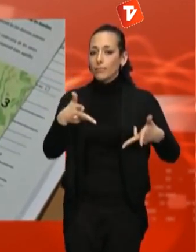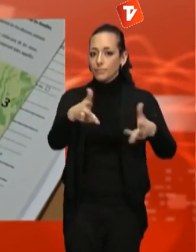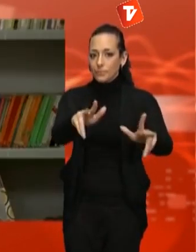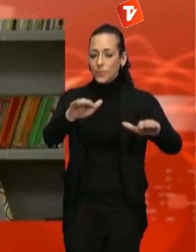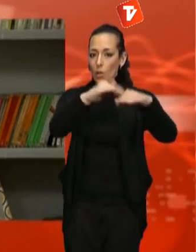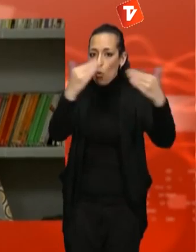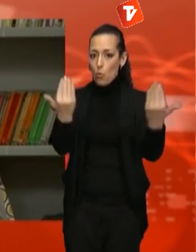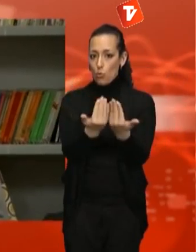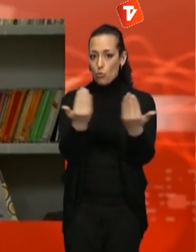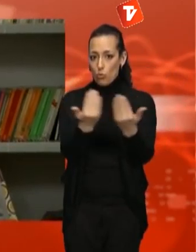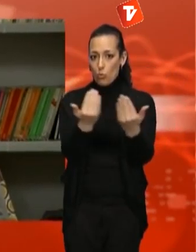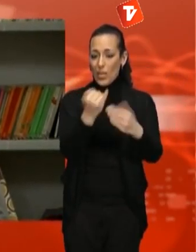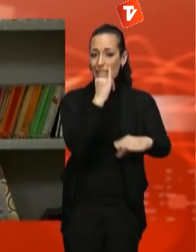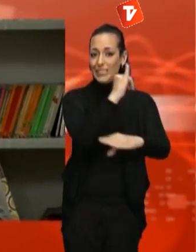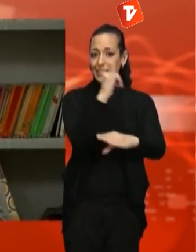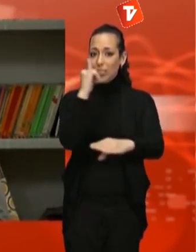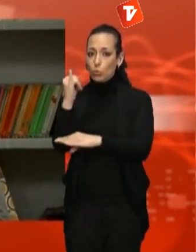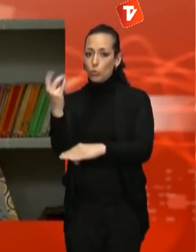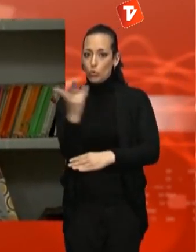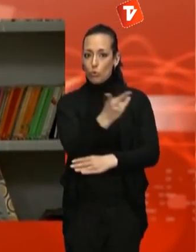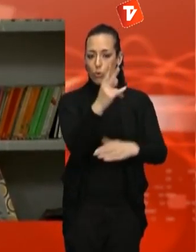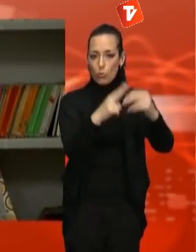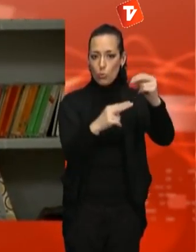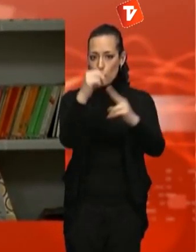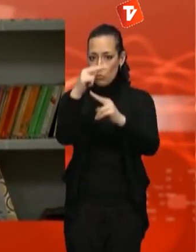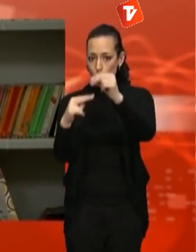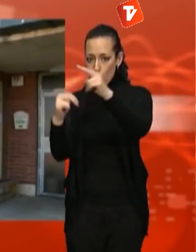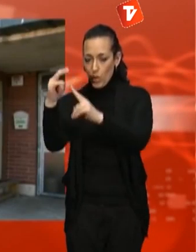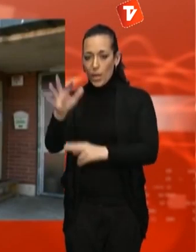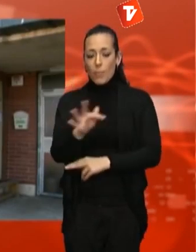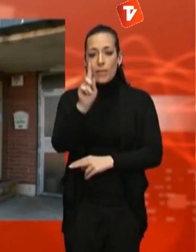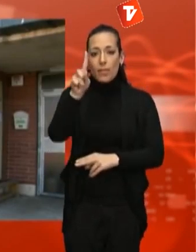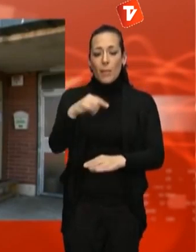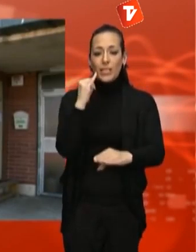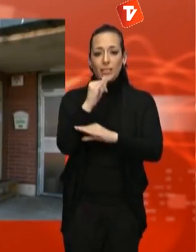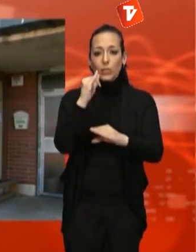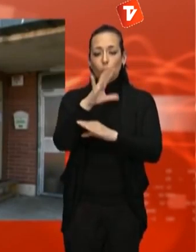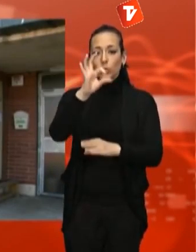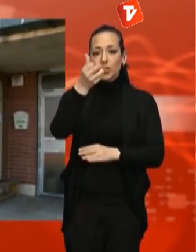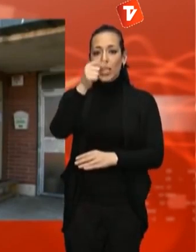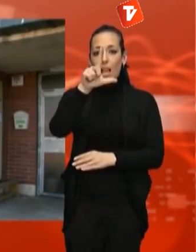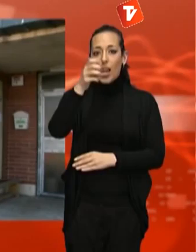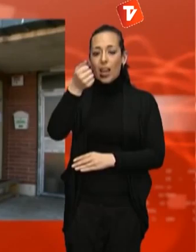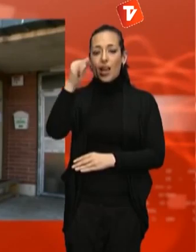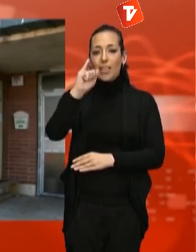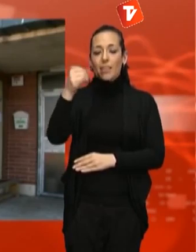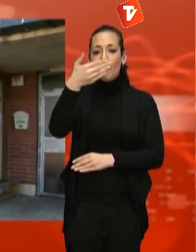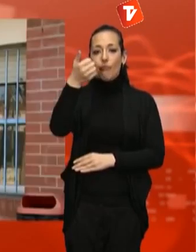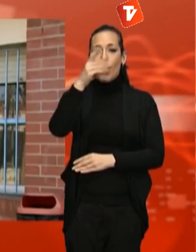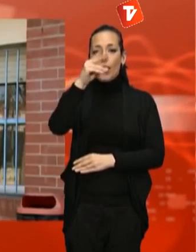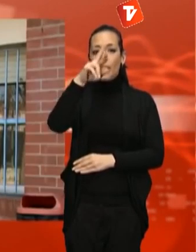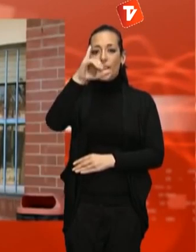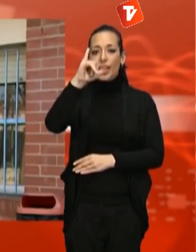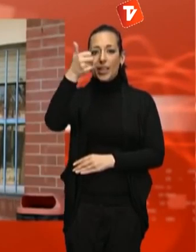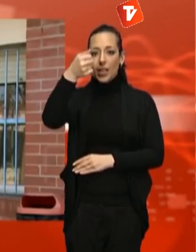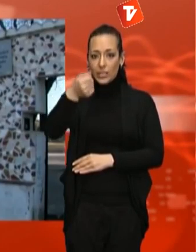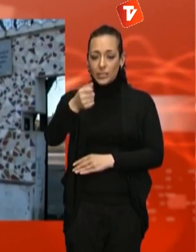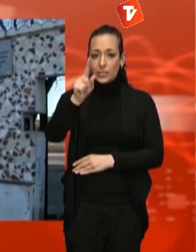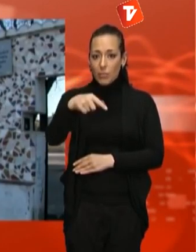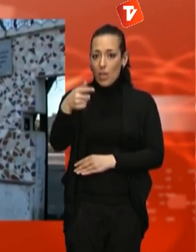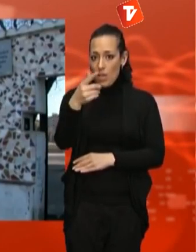Roca i de les Aimerigues i també el de l'escola Sala i Badrines. D'altra banda, el Consell Escolar Municipal ha donat suport majoritari al